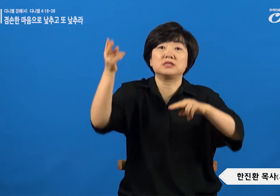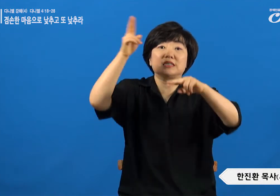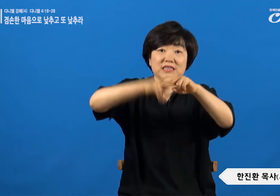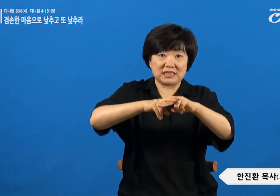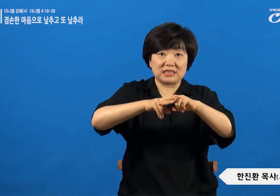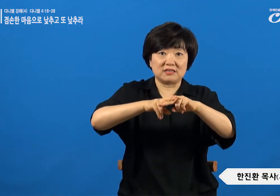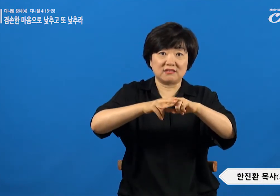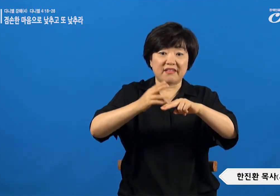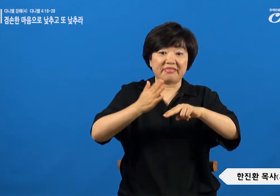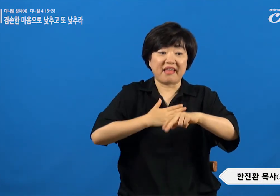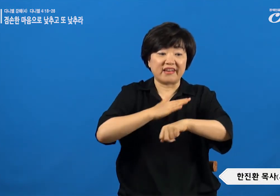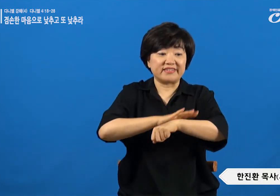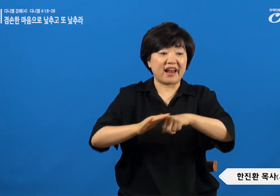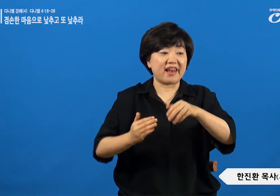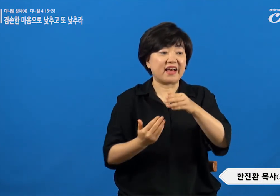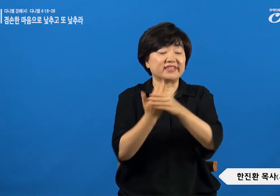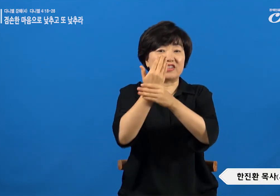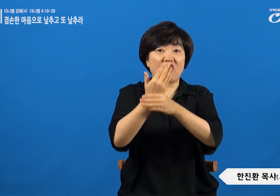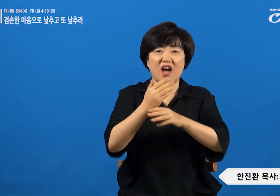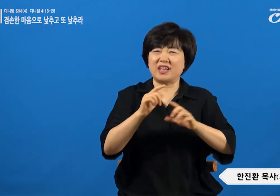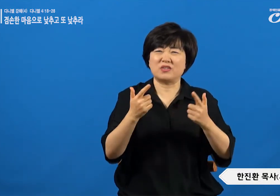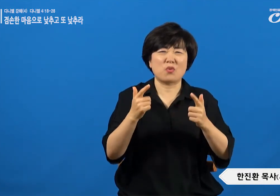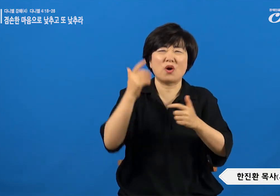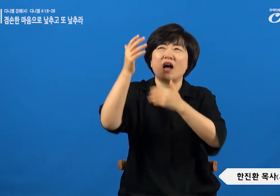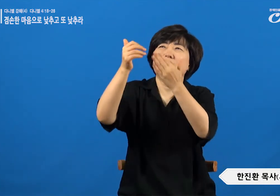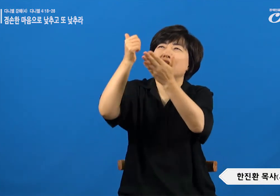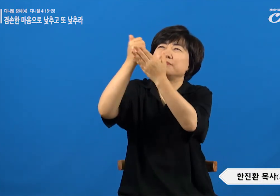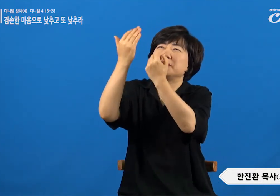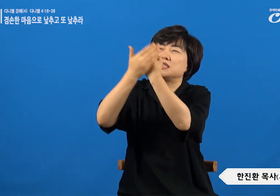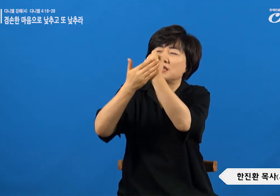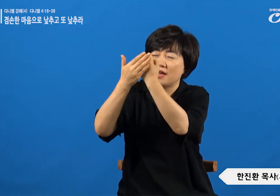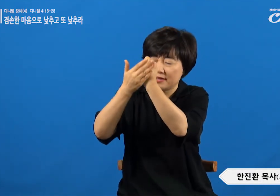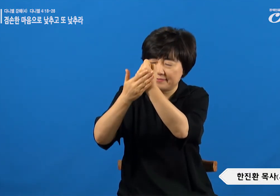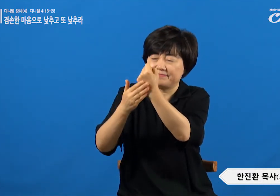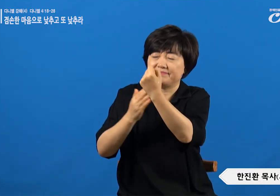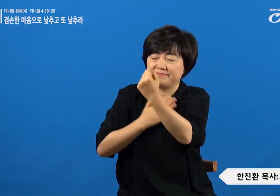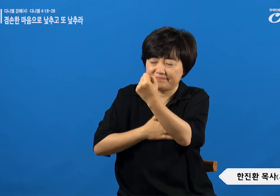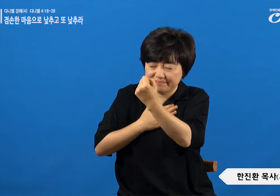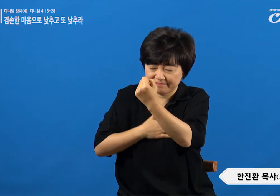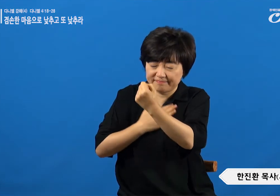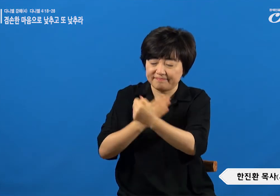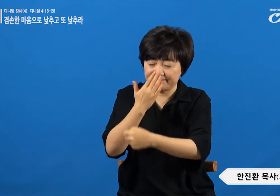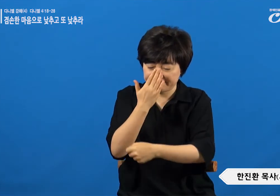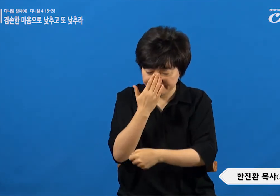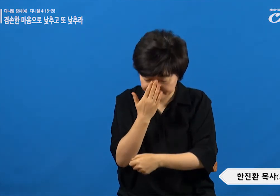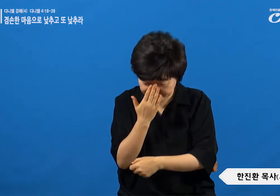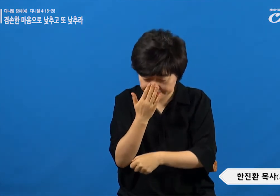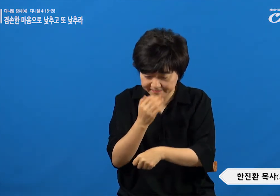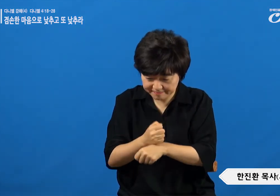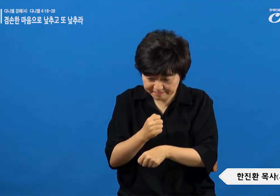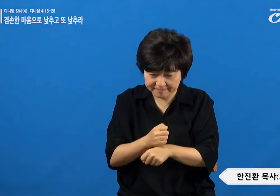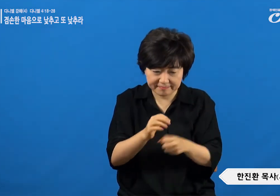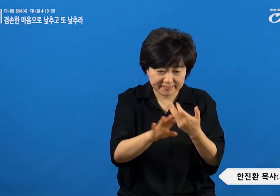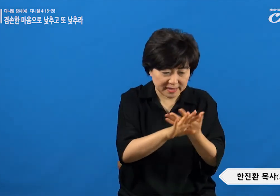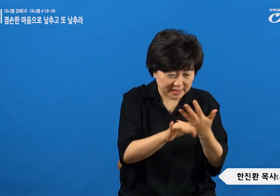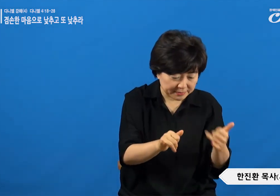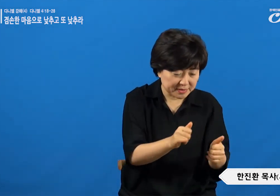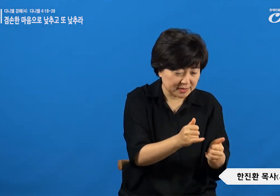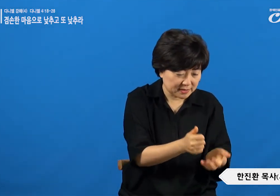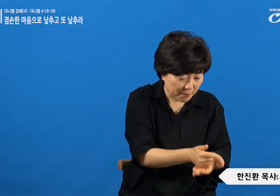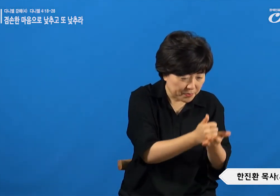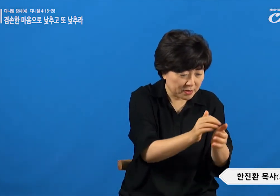오른 것, 이건 내가 잘나서 그런 것이 아니라 하나님의 은혜인 줄 알고 그저 겸손하게 사람들을